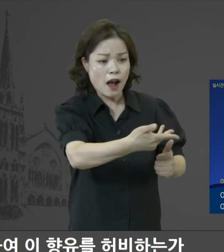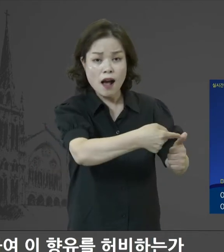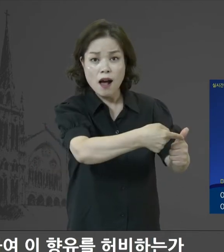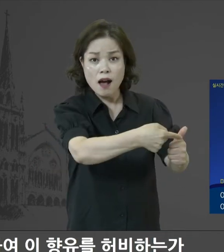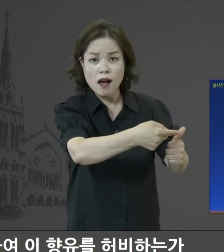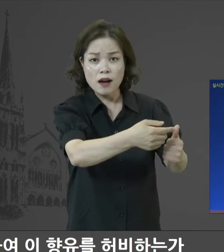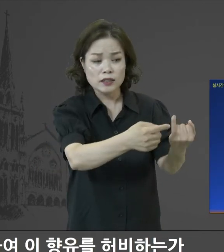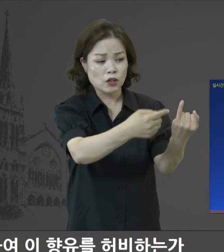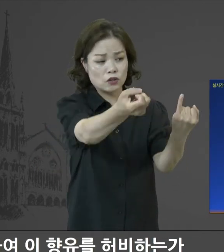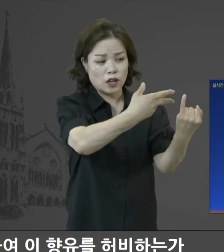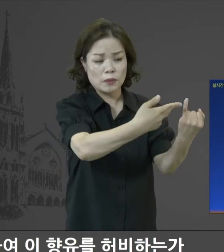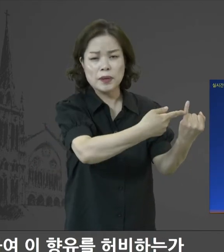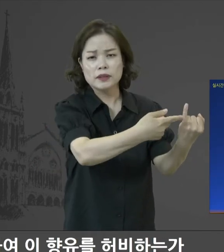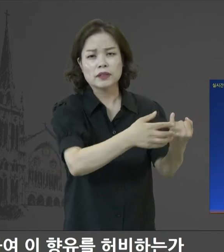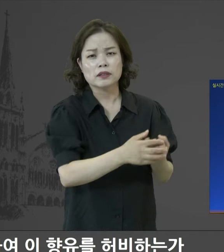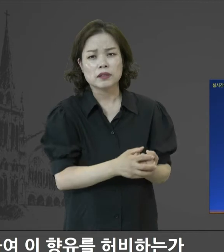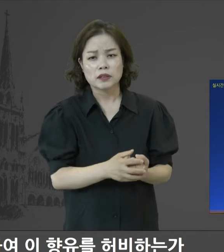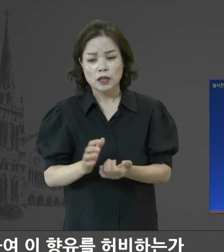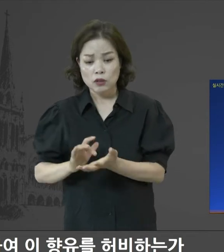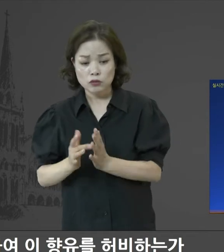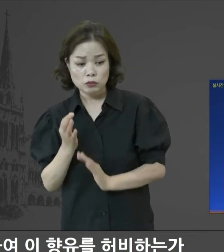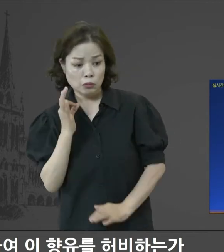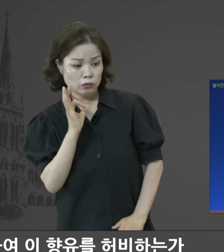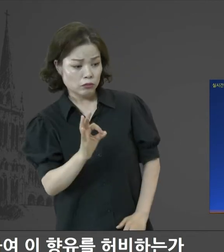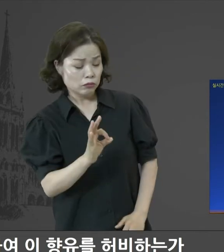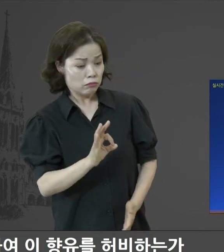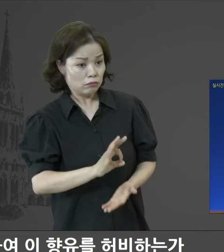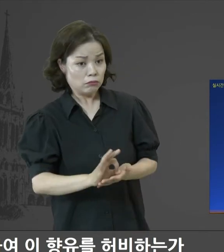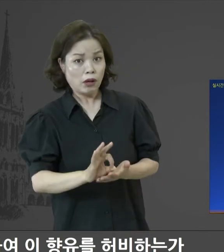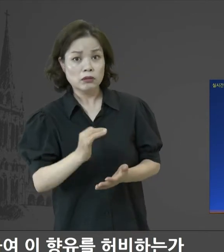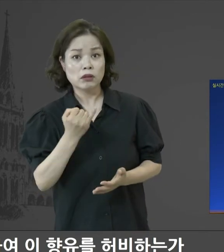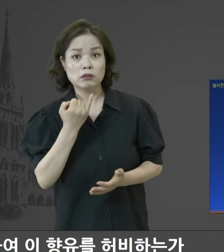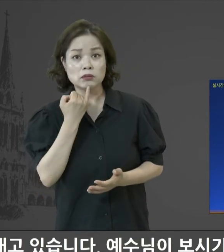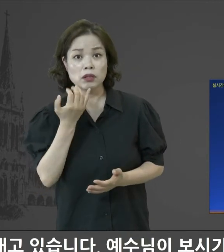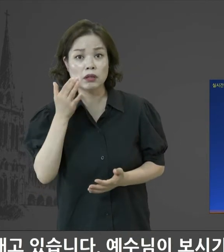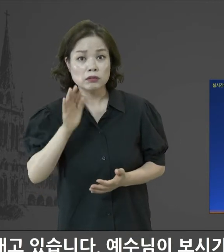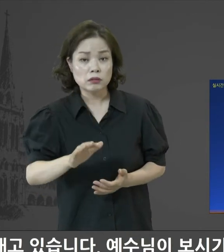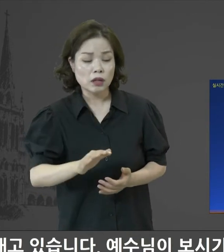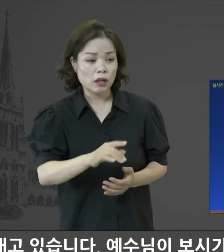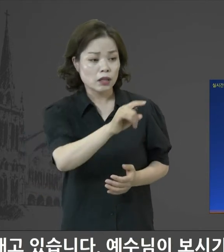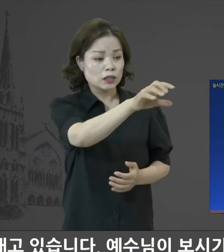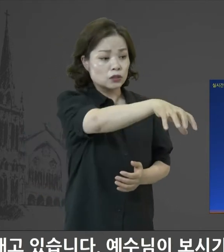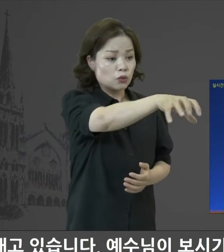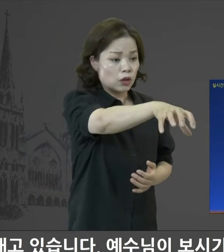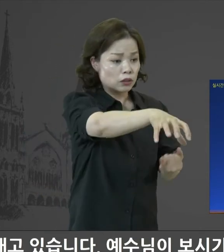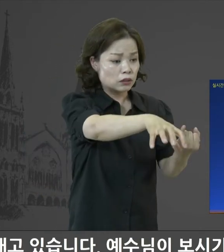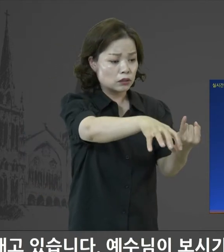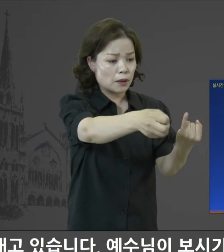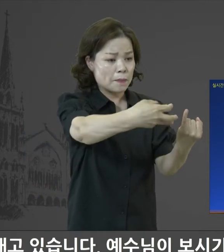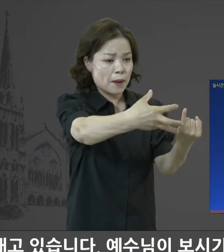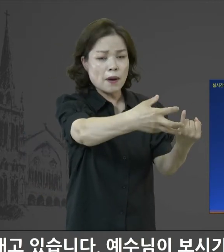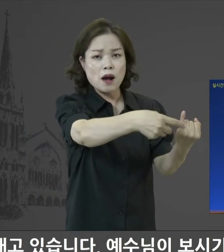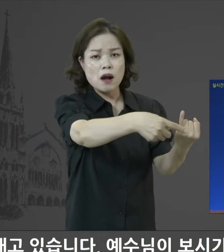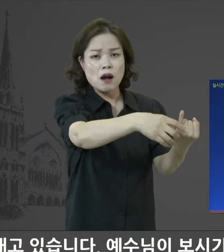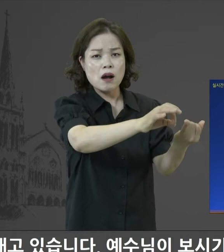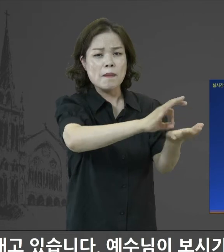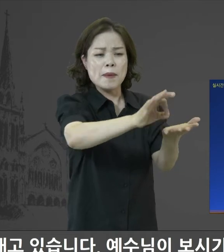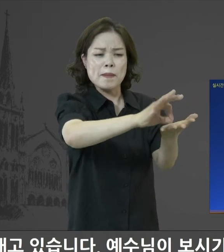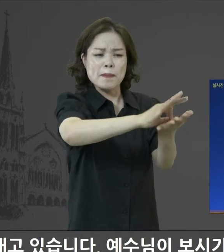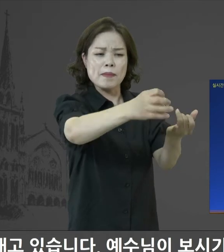예수님 보시기에는 허비가 아니었는데 이 사람들 판단에는 허비인 거죠. 근데 거기